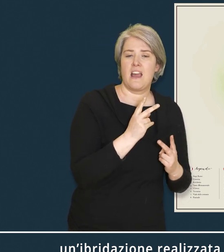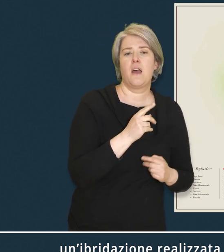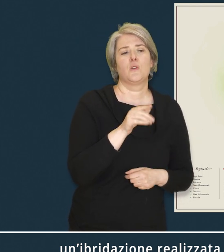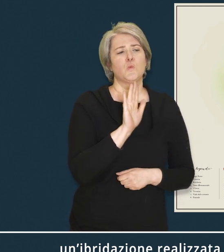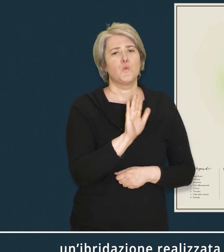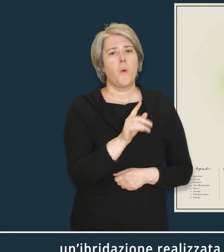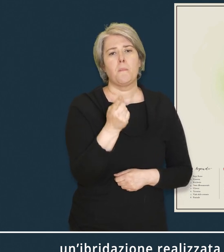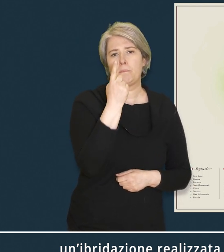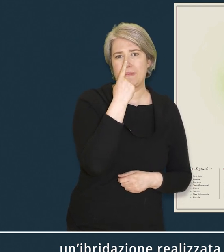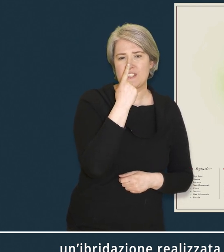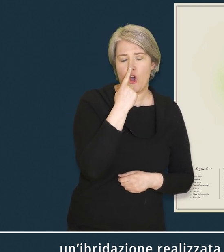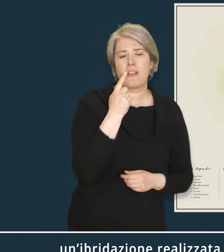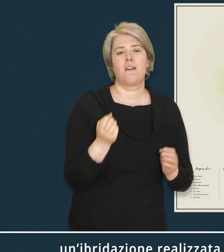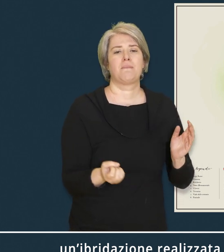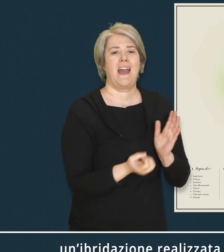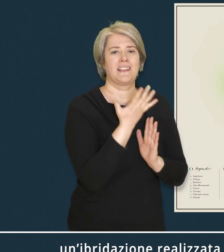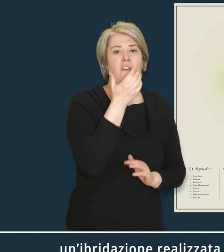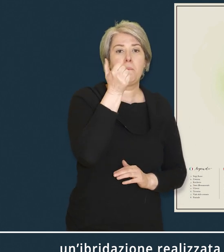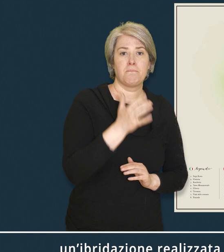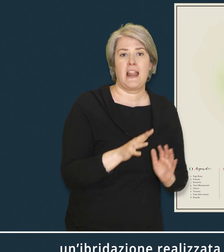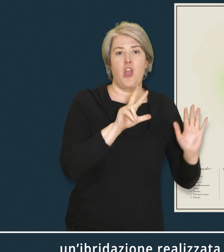realtà di Pistoia attiva dal